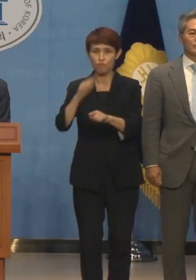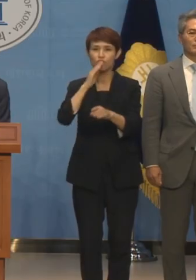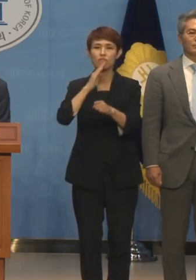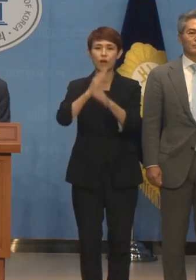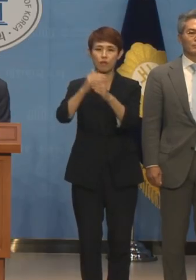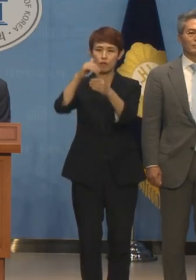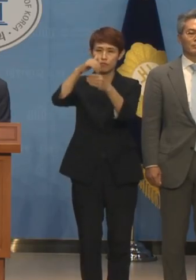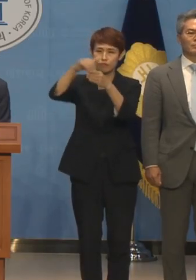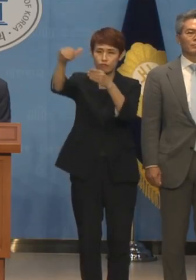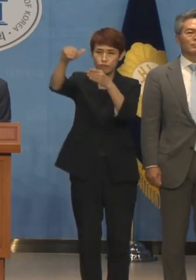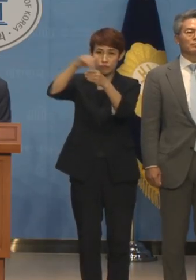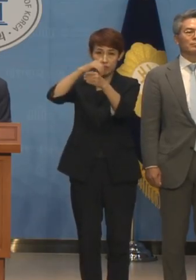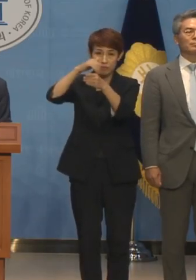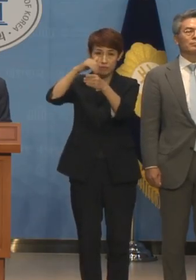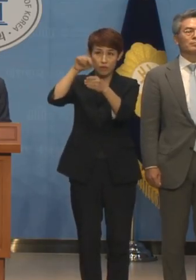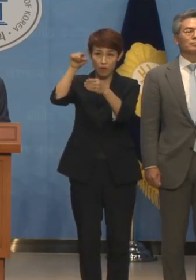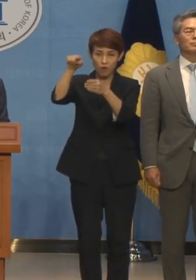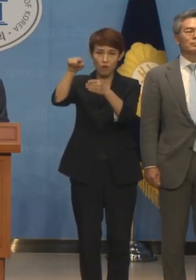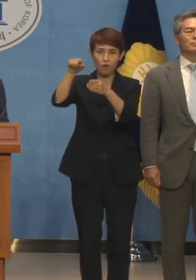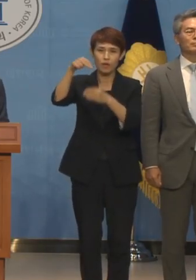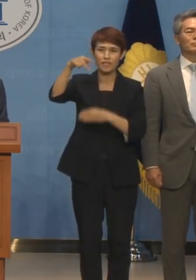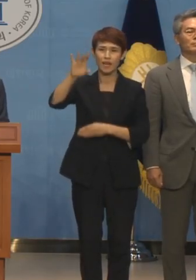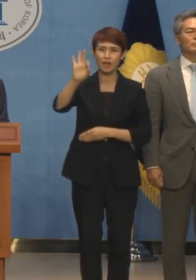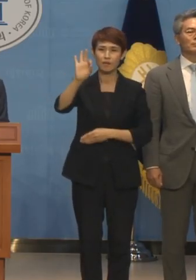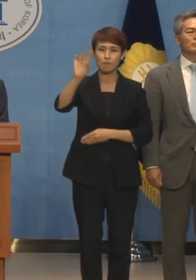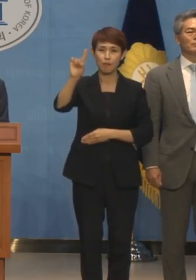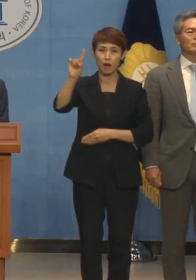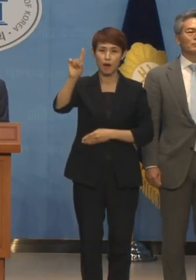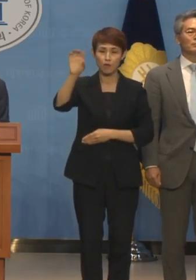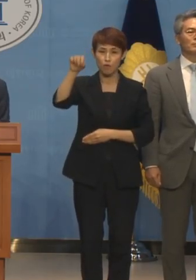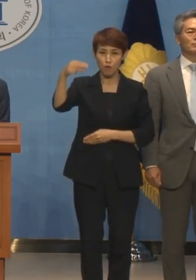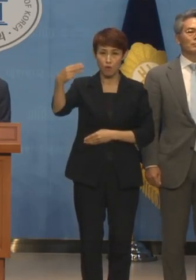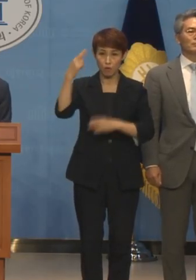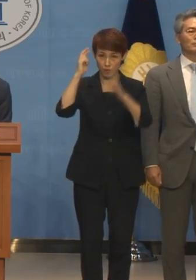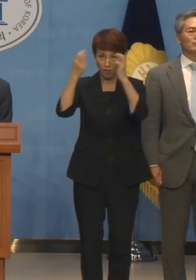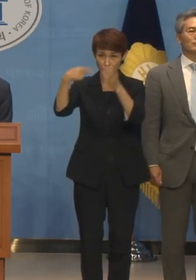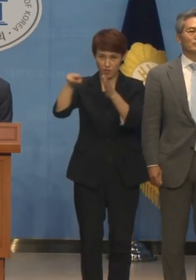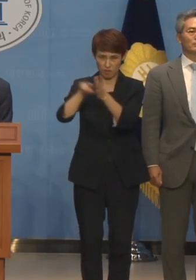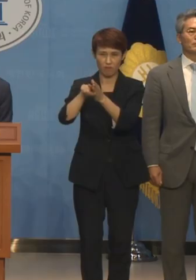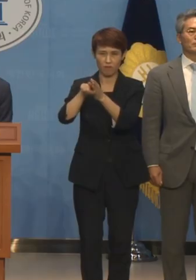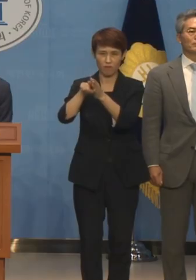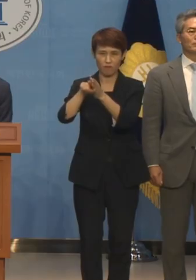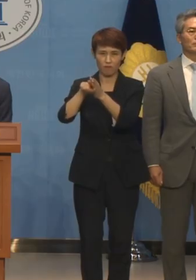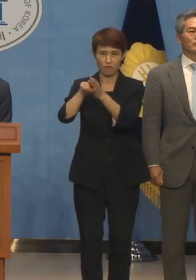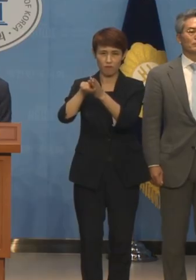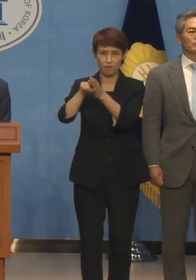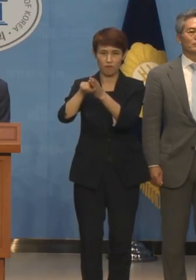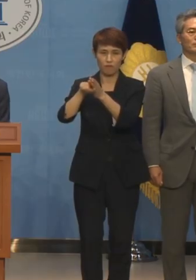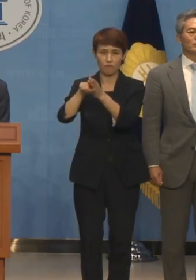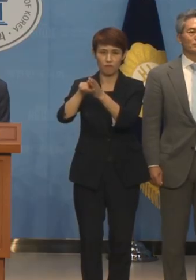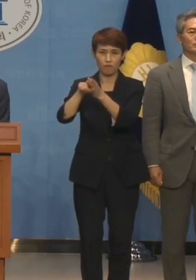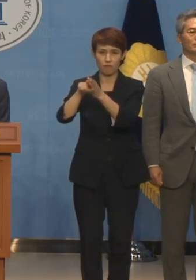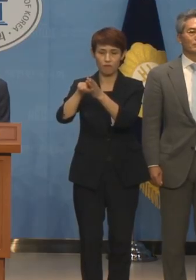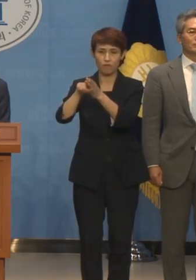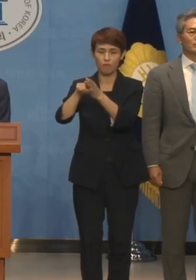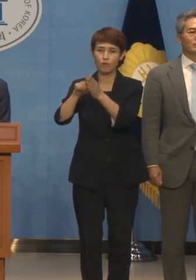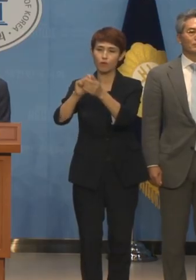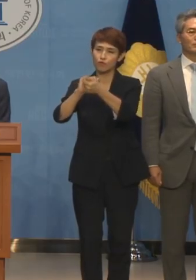송금이 쌍방울 그룹을 위한, 특히 주가 부양 같은 쌍방울 그룹을 위한